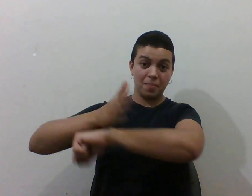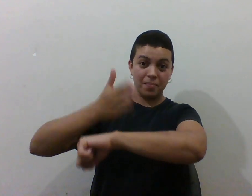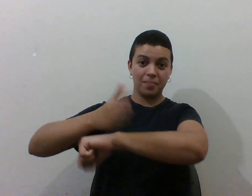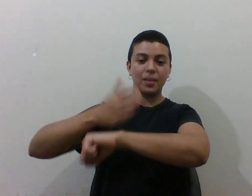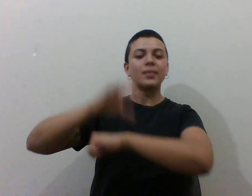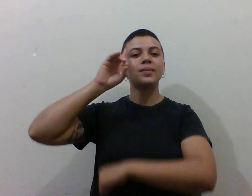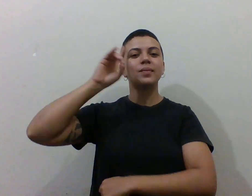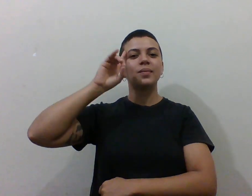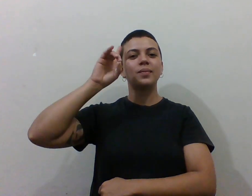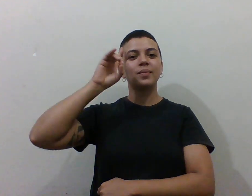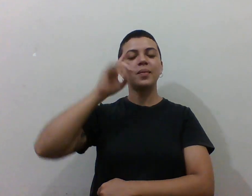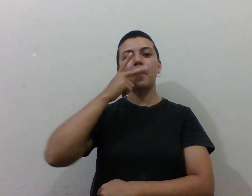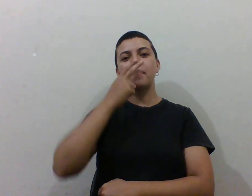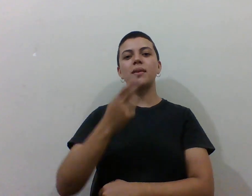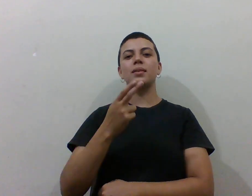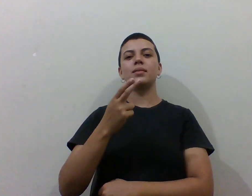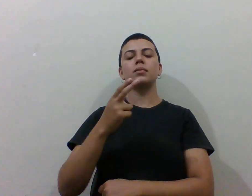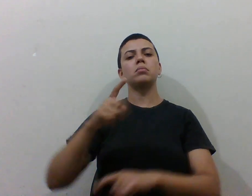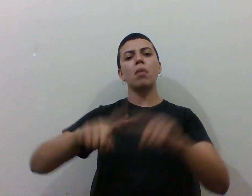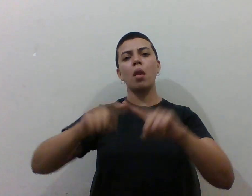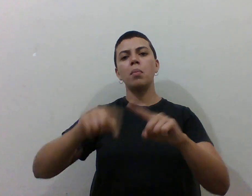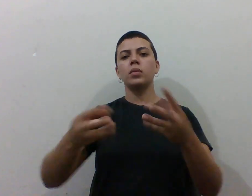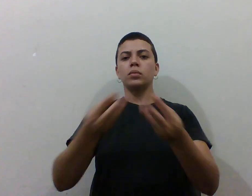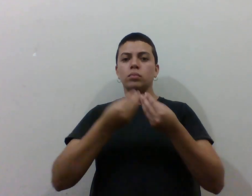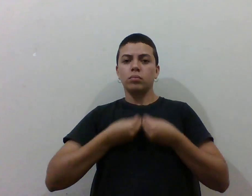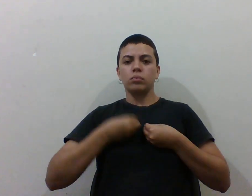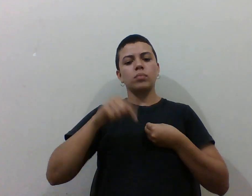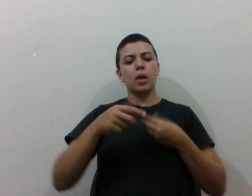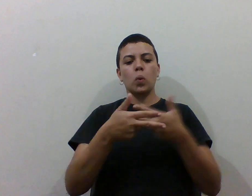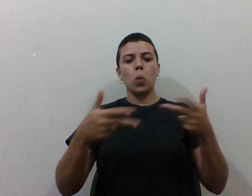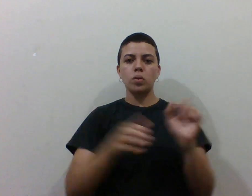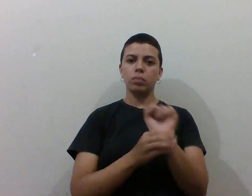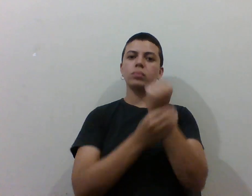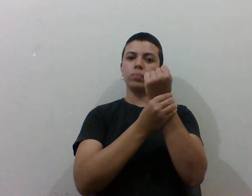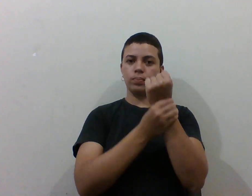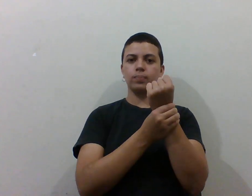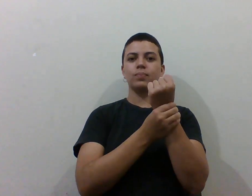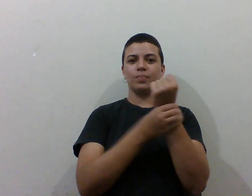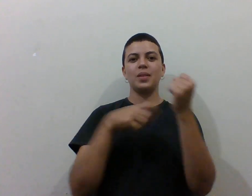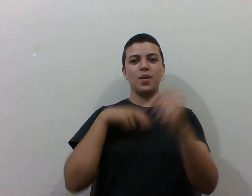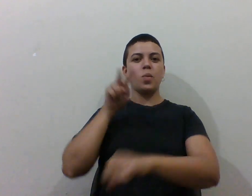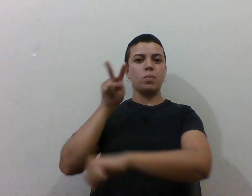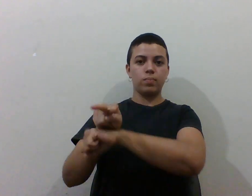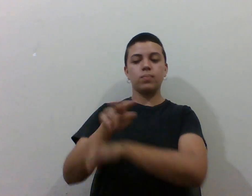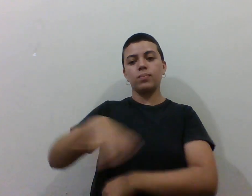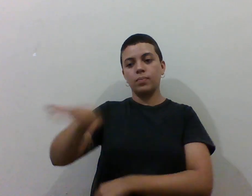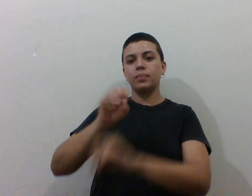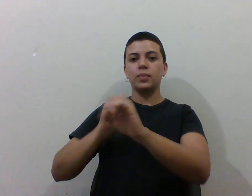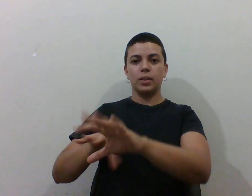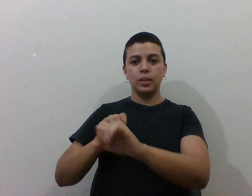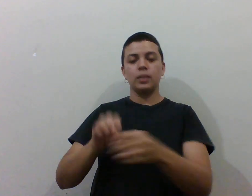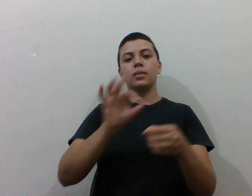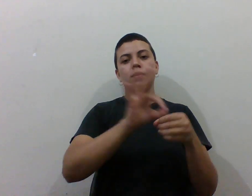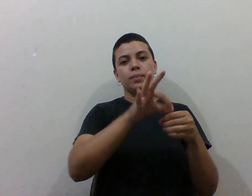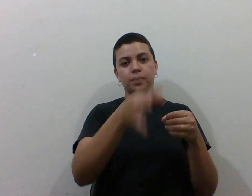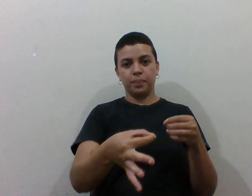trazendo realmente elementos para incrementar a atuação do ensino pesquisa e extensão por mim por